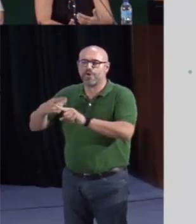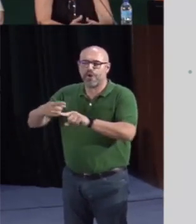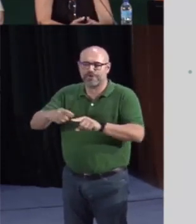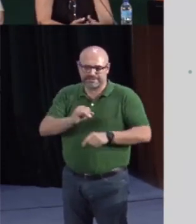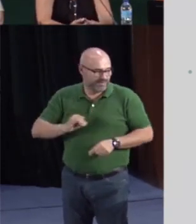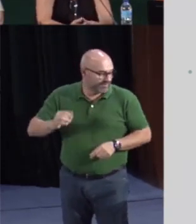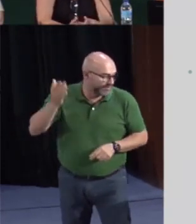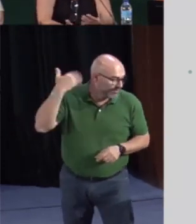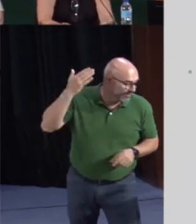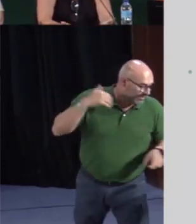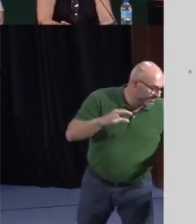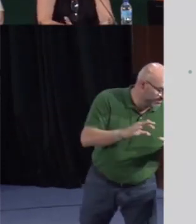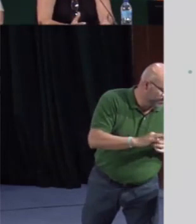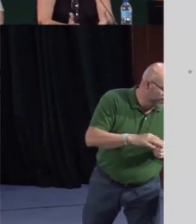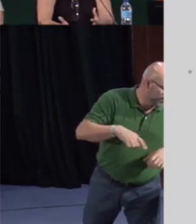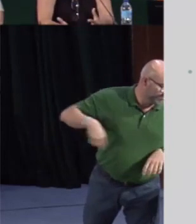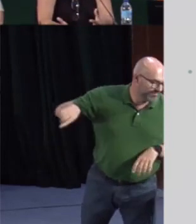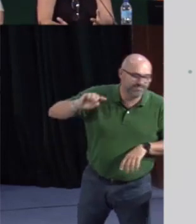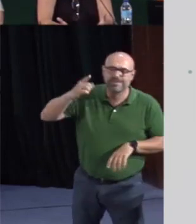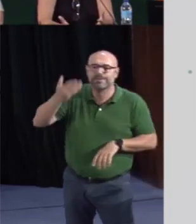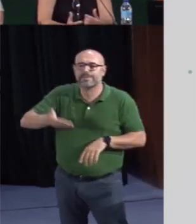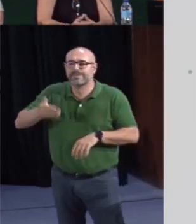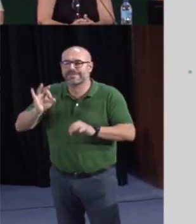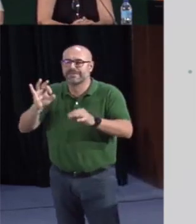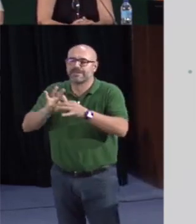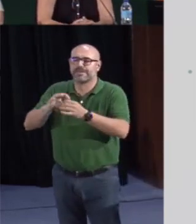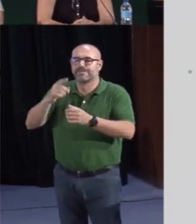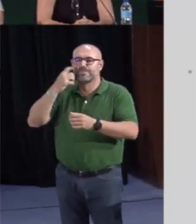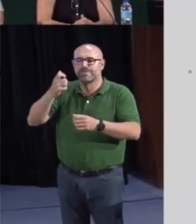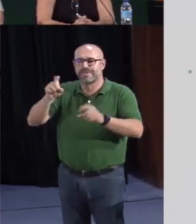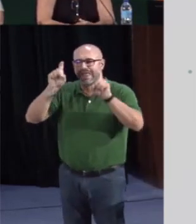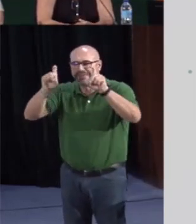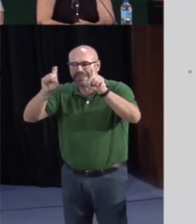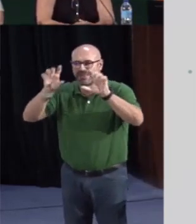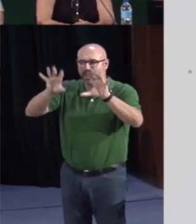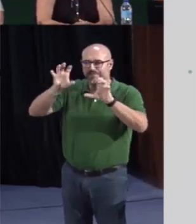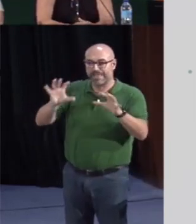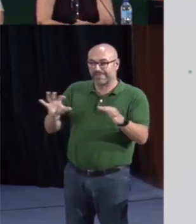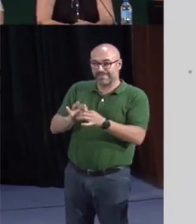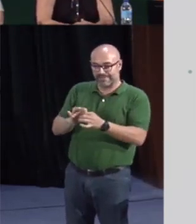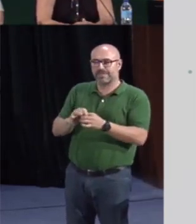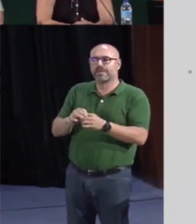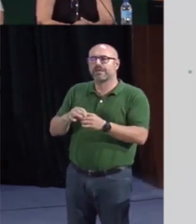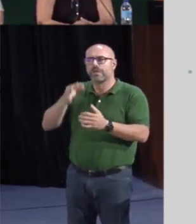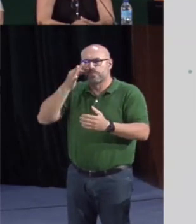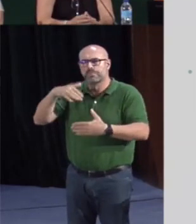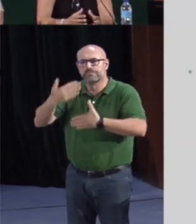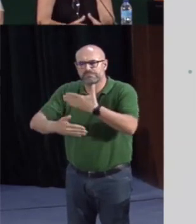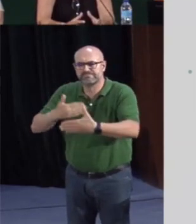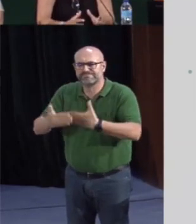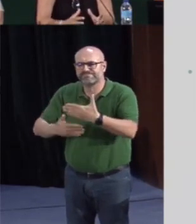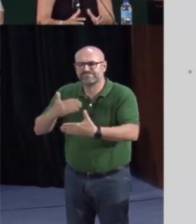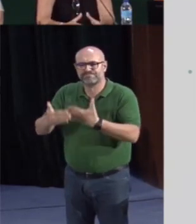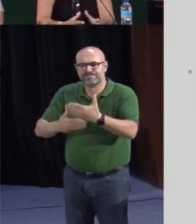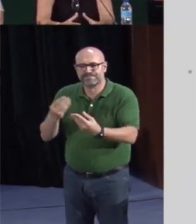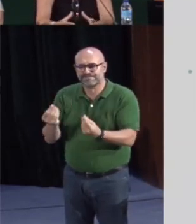enseñanza y aprendizaje de cualquier lengua oral, cuanto más en el caso de la lengua de signos. En segundo lugar, los